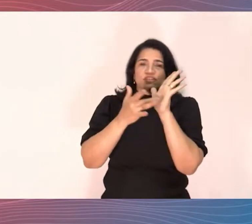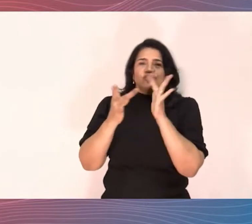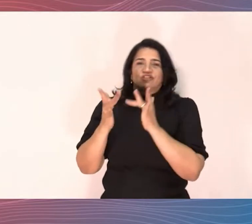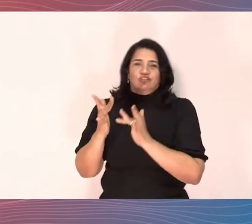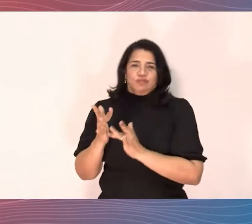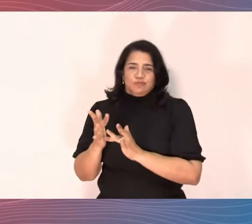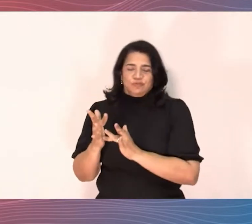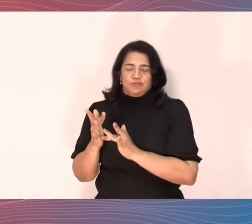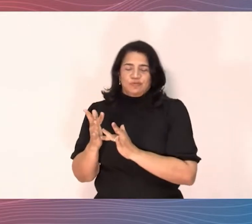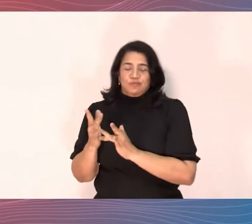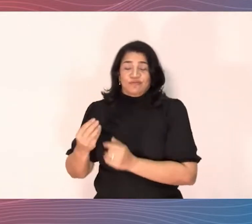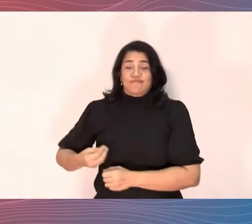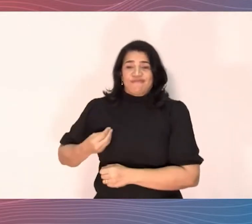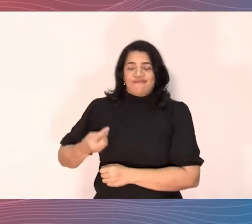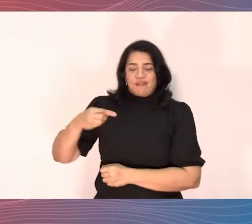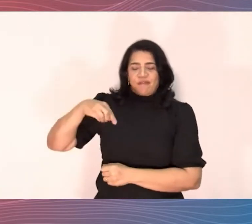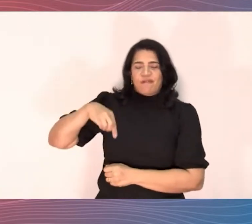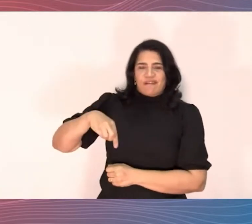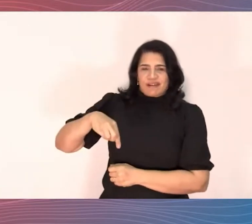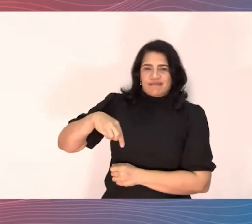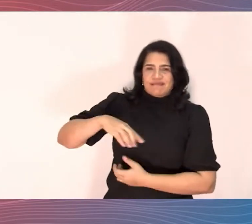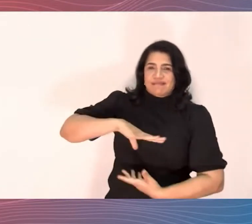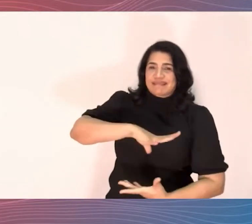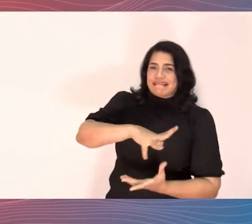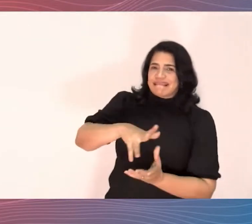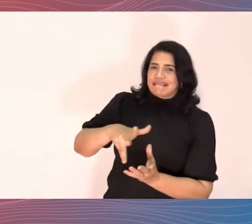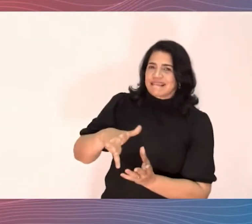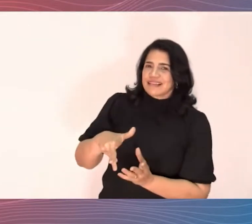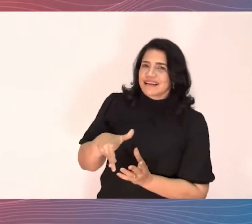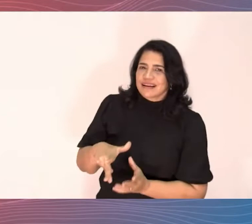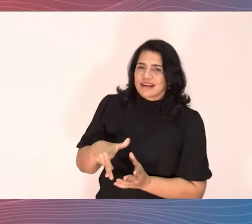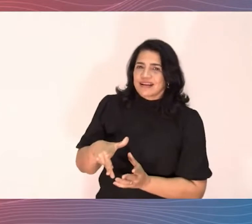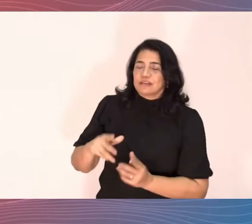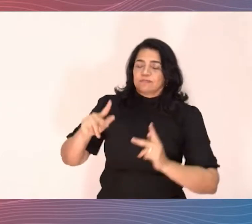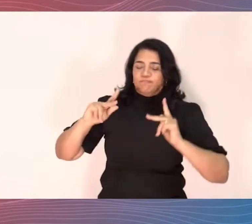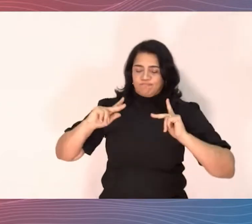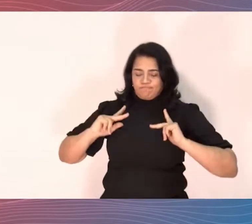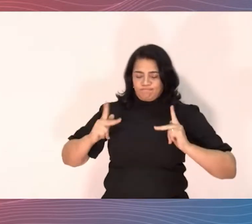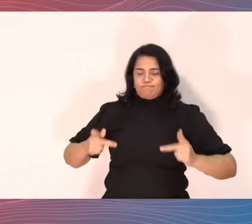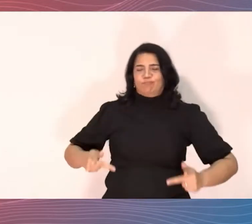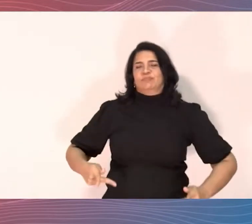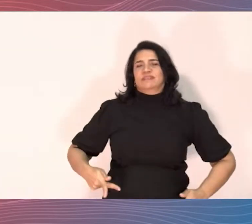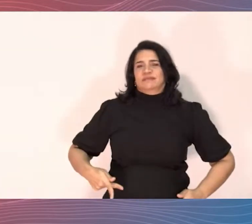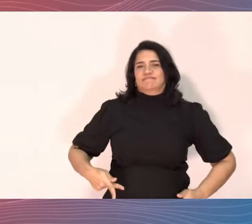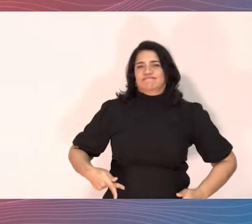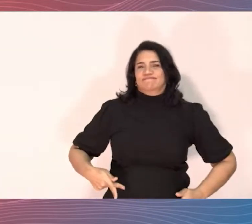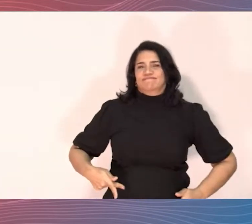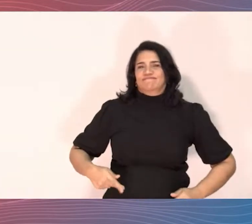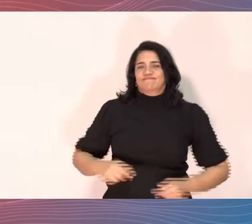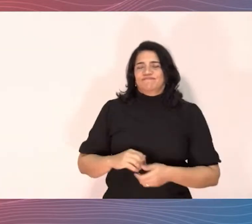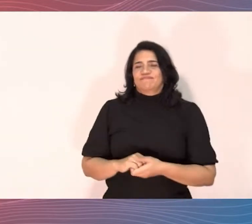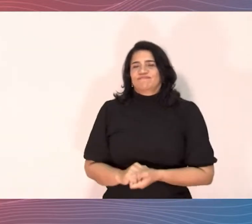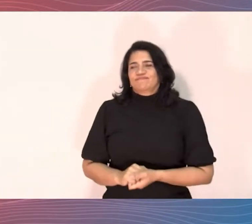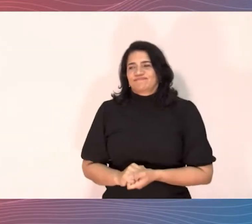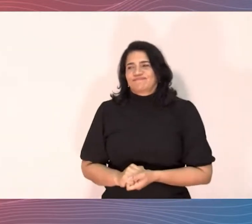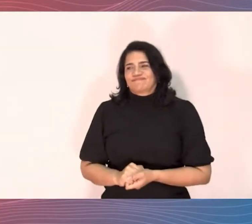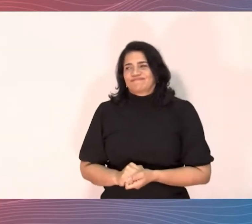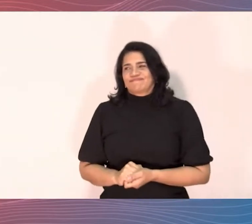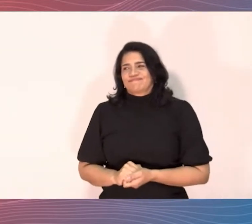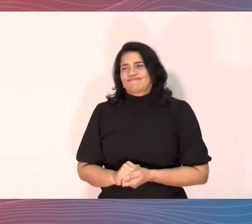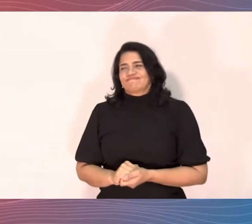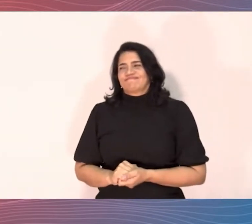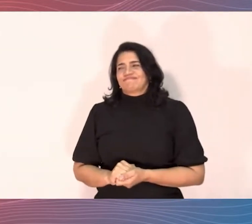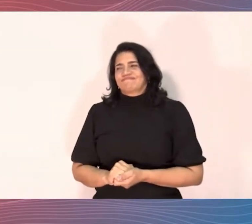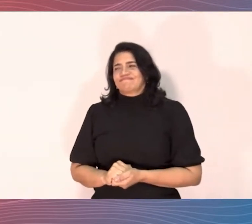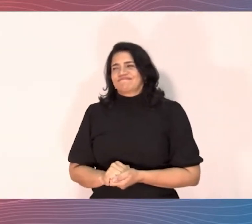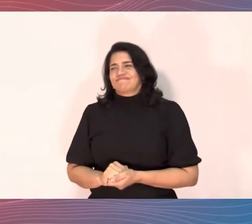regeneração, novo nascimento, ele vem pela ressurreição de Jesus Cristo. Está em 1 Pedro, dá uma olhada, 1 Pedro capítulo 1, versículo